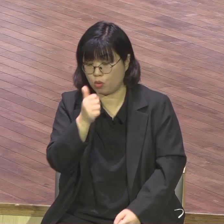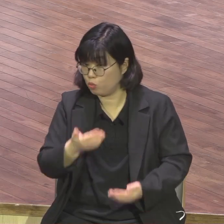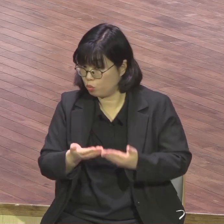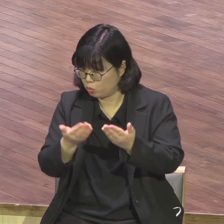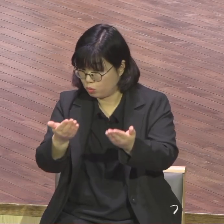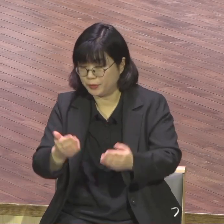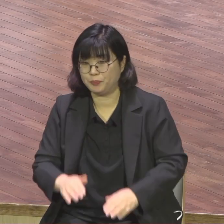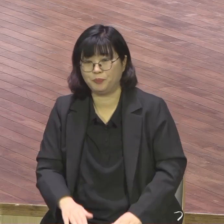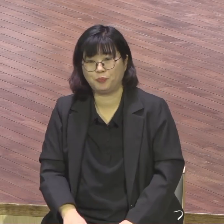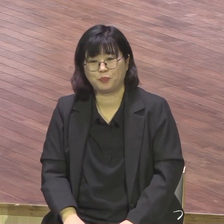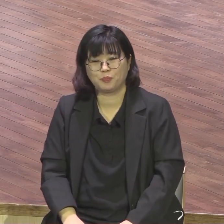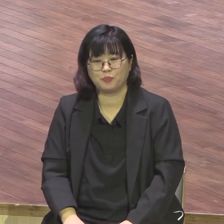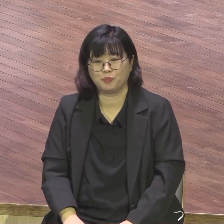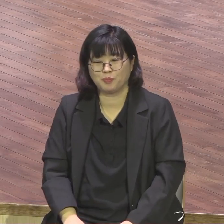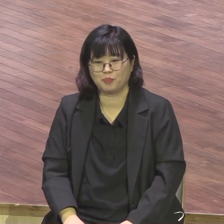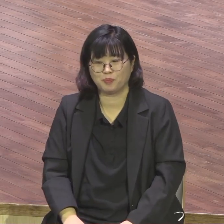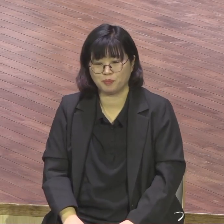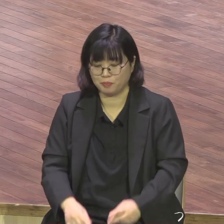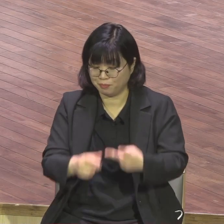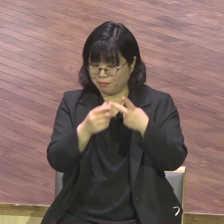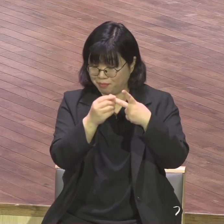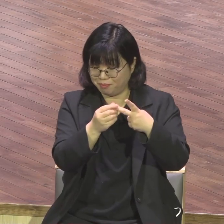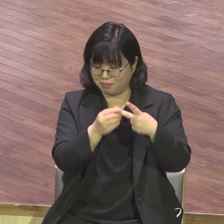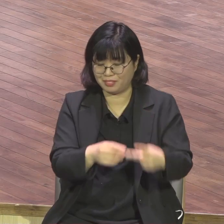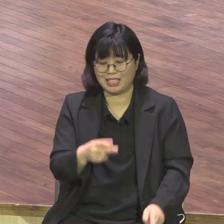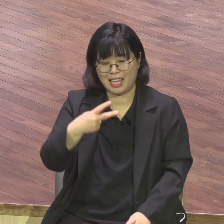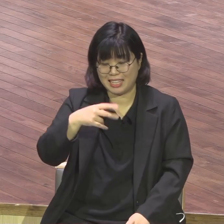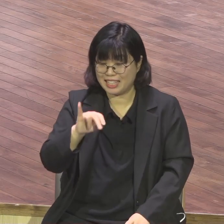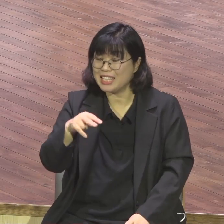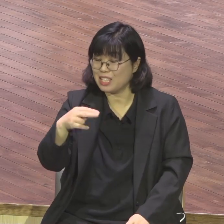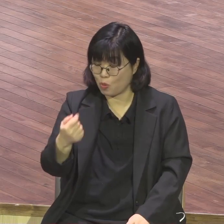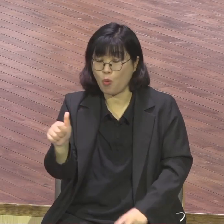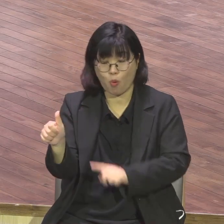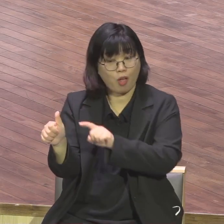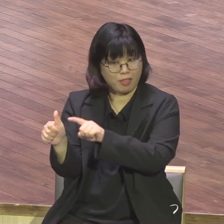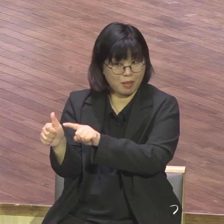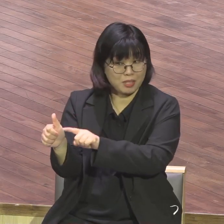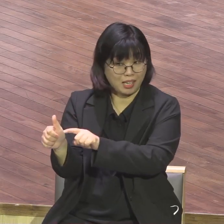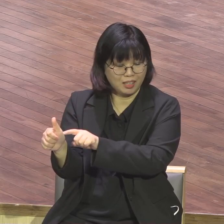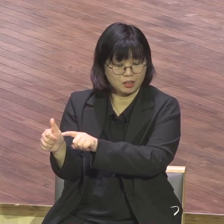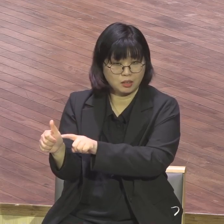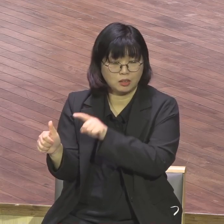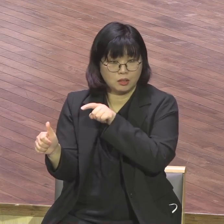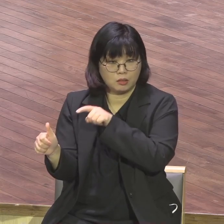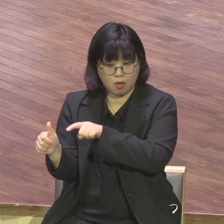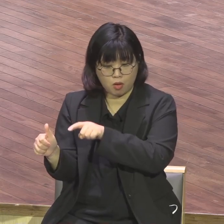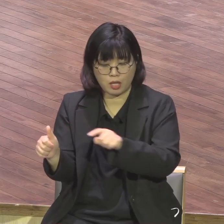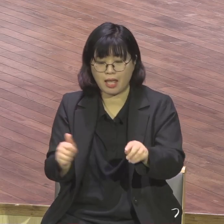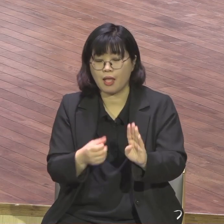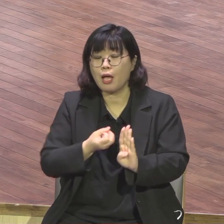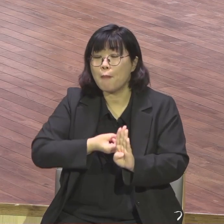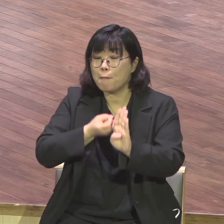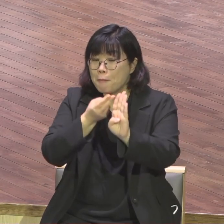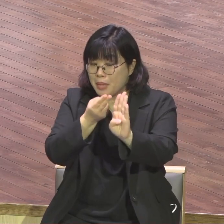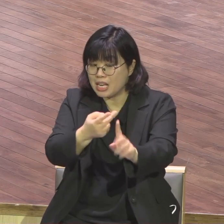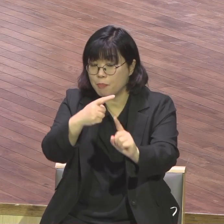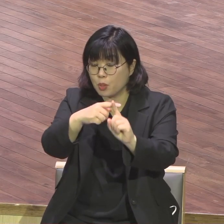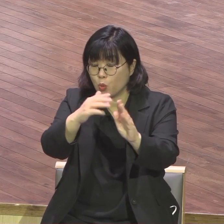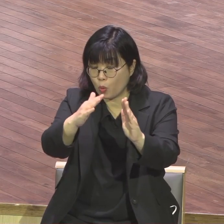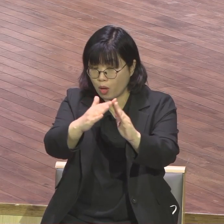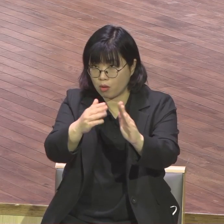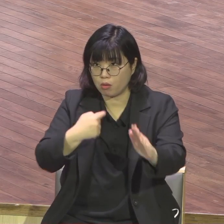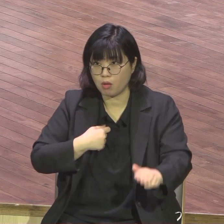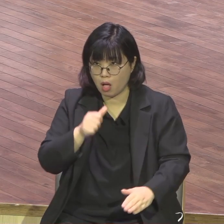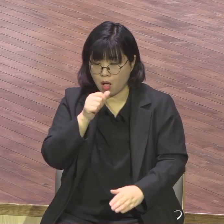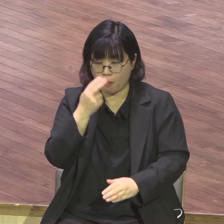교회가 감옥에 갇혀 있는 바울을 돕기 위해서 바울을 전도자 바울을 돕기 위해서 파송한